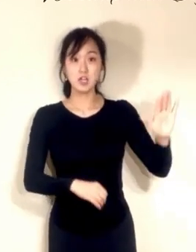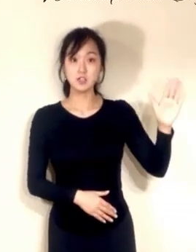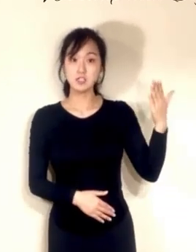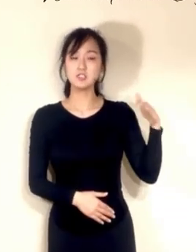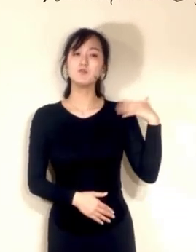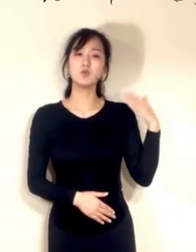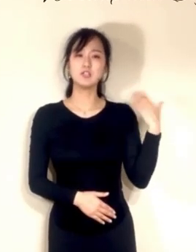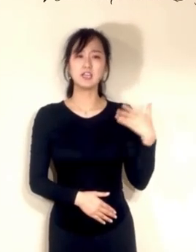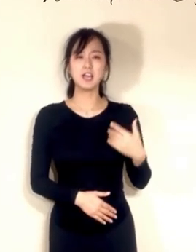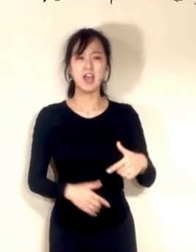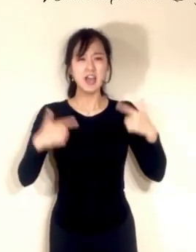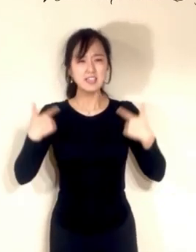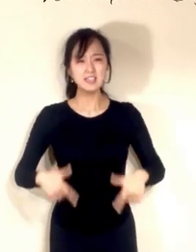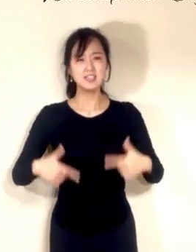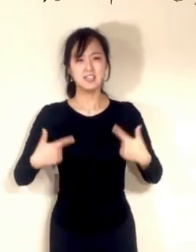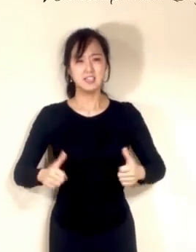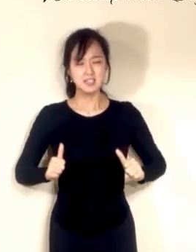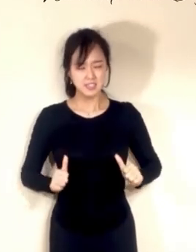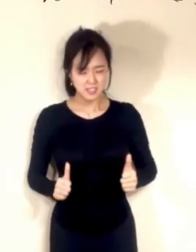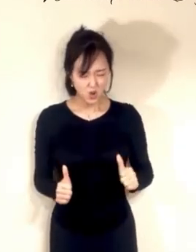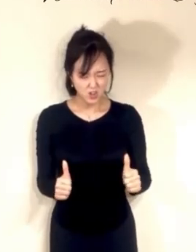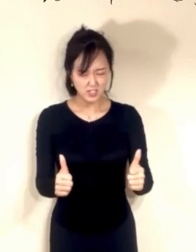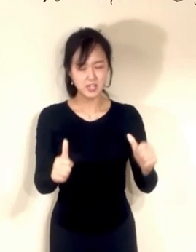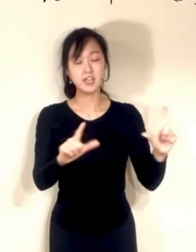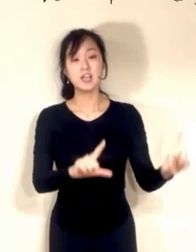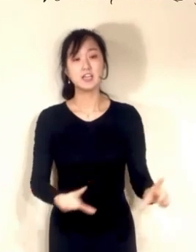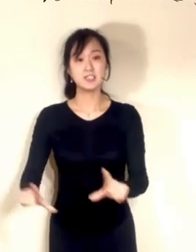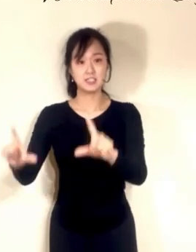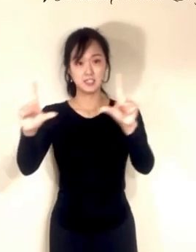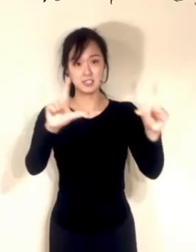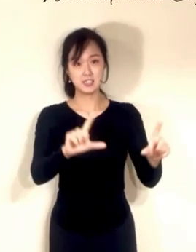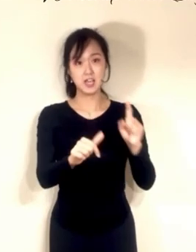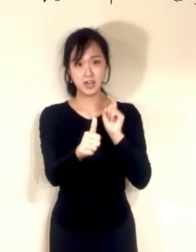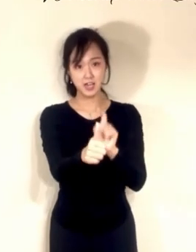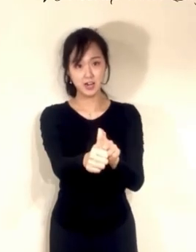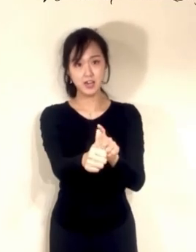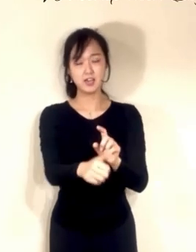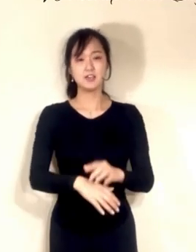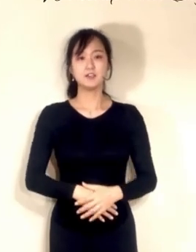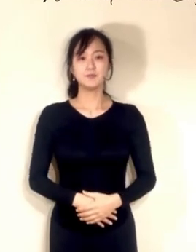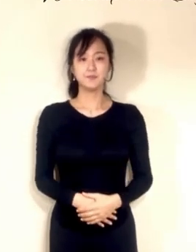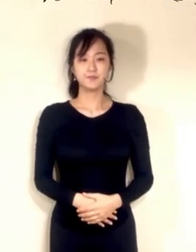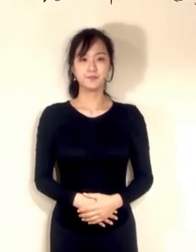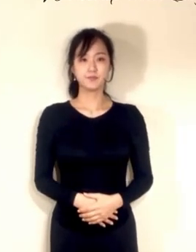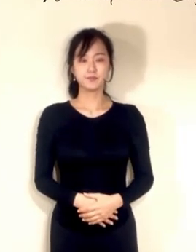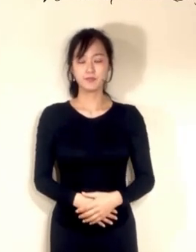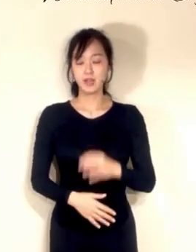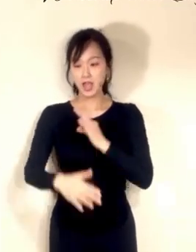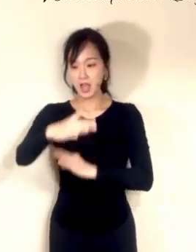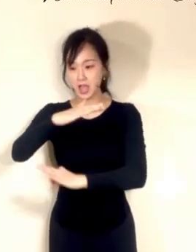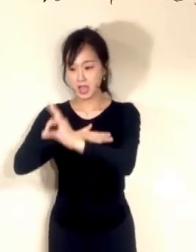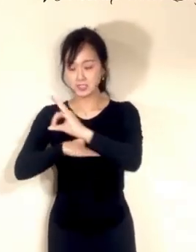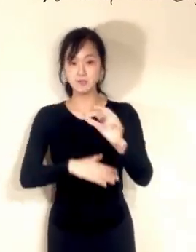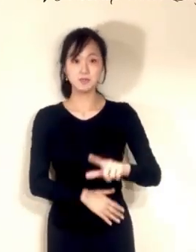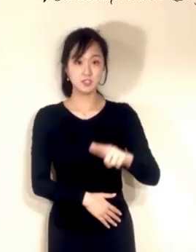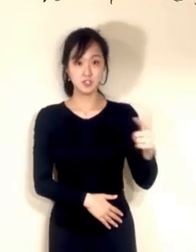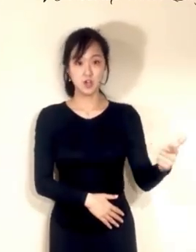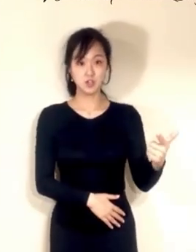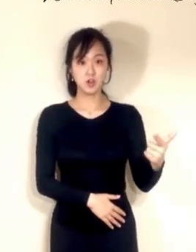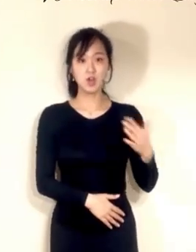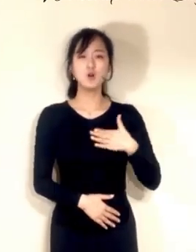열심히 해라. 여러분, 이 아침과 저녁은 우리의 짧은 생애 전체를 가리키는